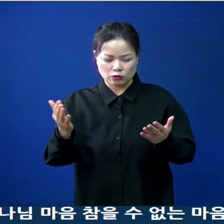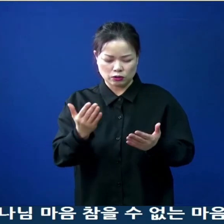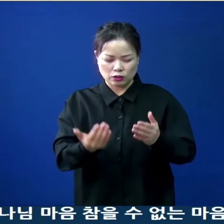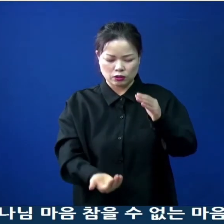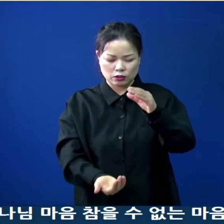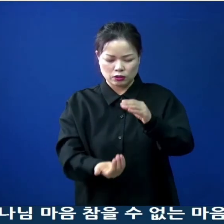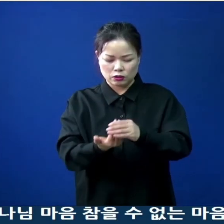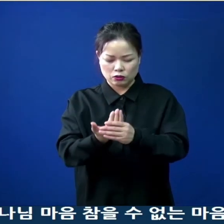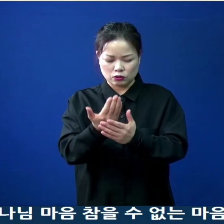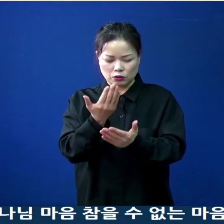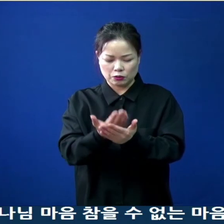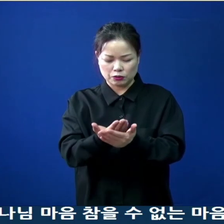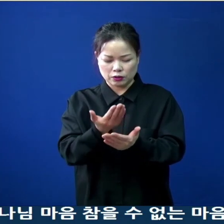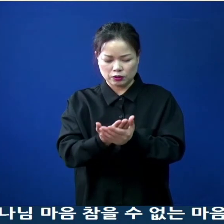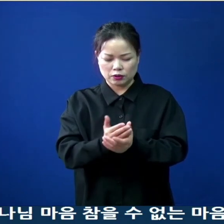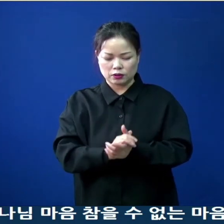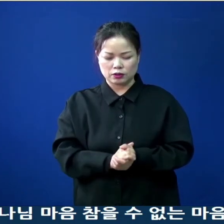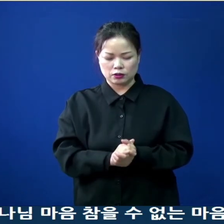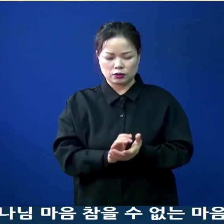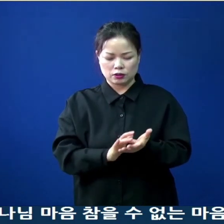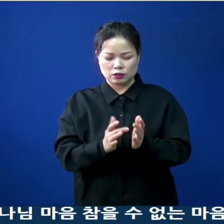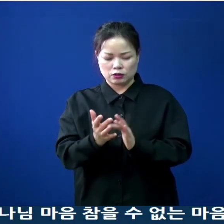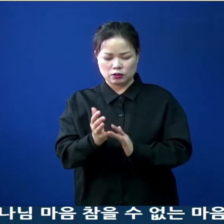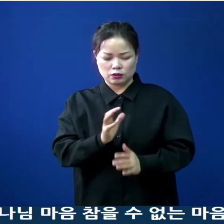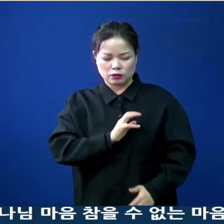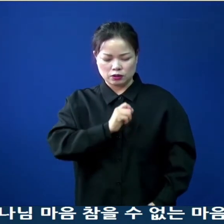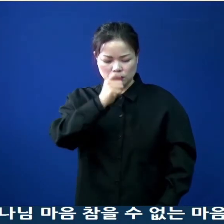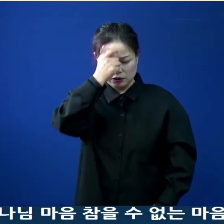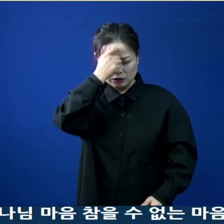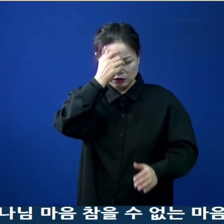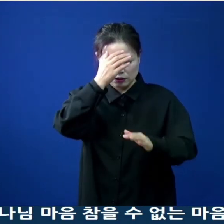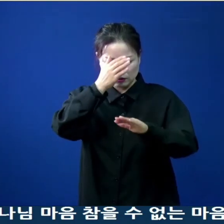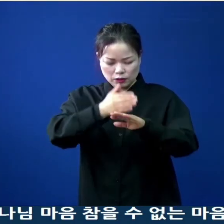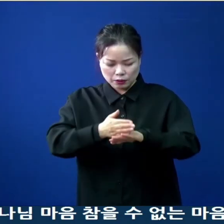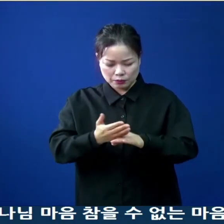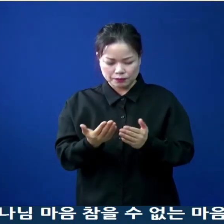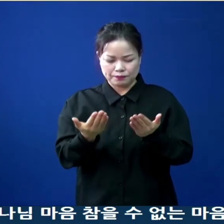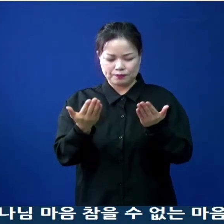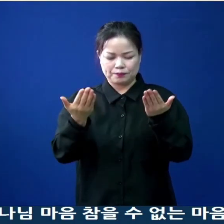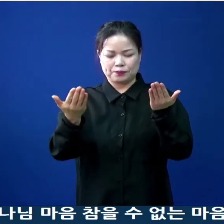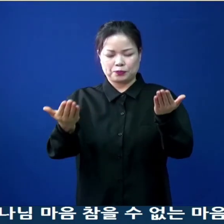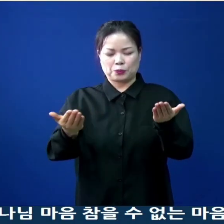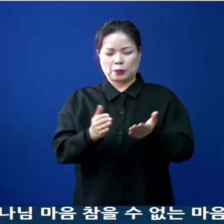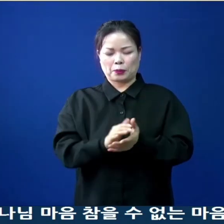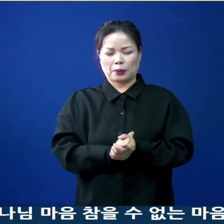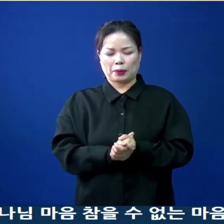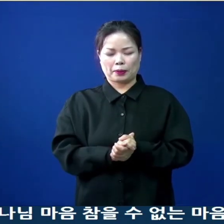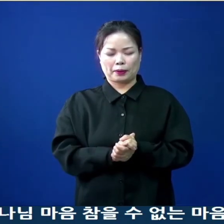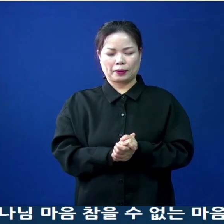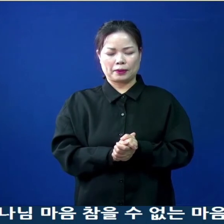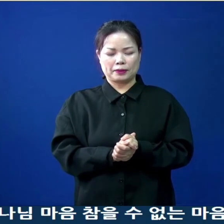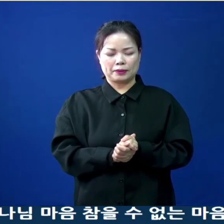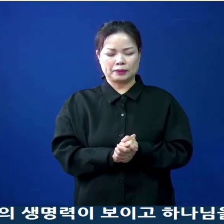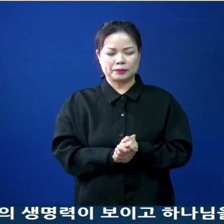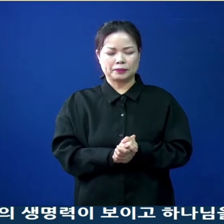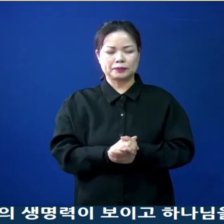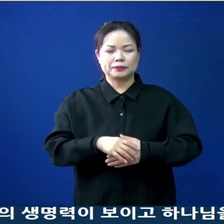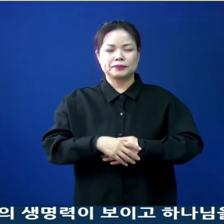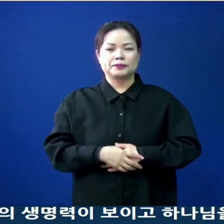일어나게 하여 주시옵소서. 예수님의 이름으로 감사하며 기도하옵나이다. 아멘.